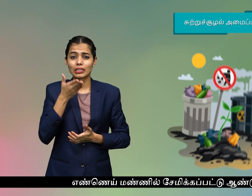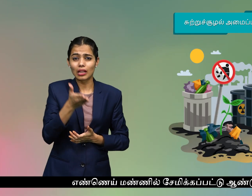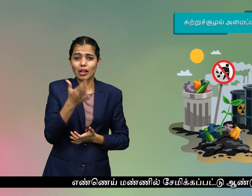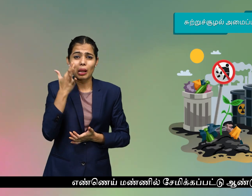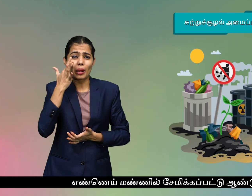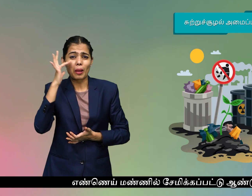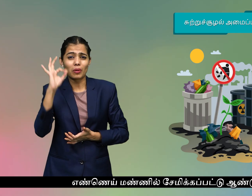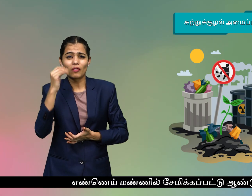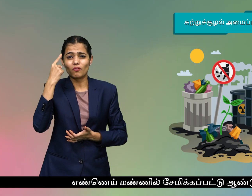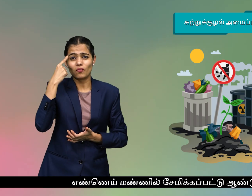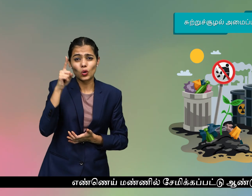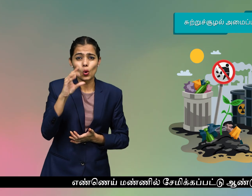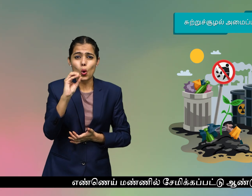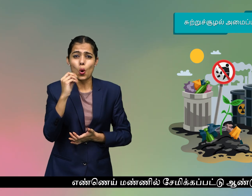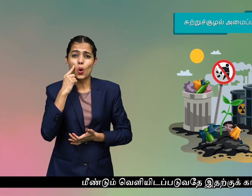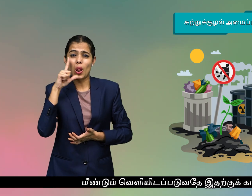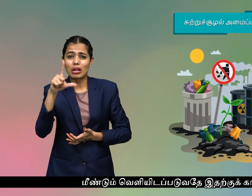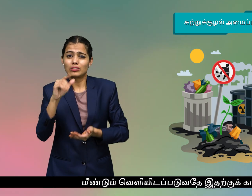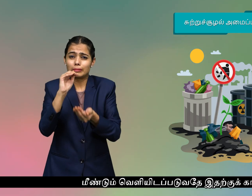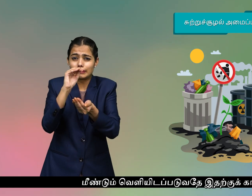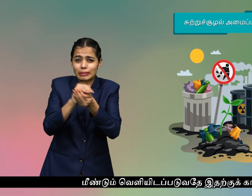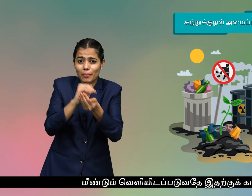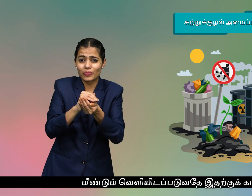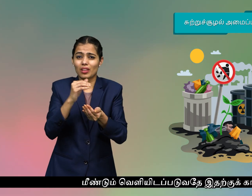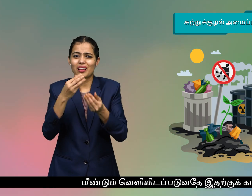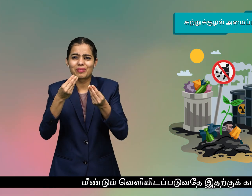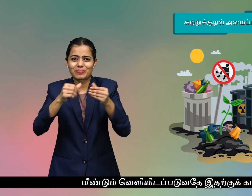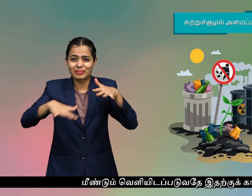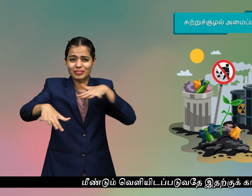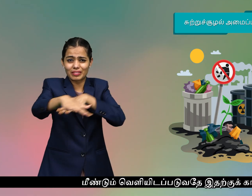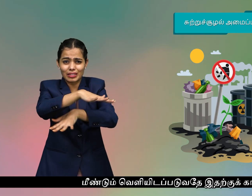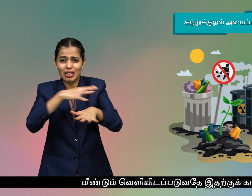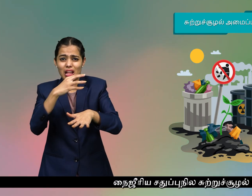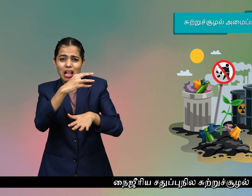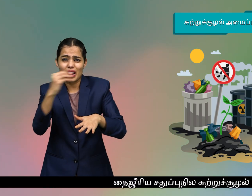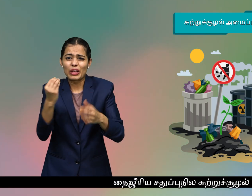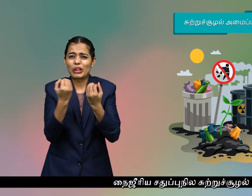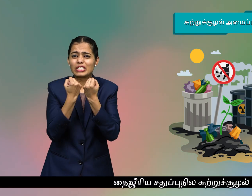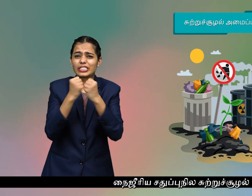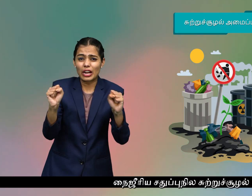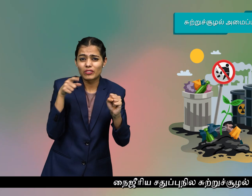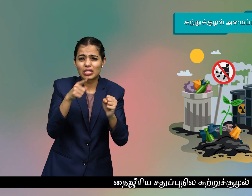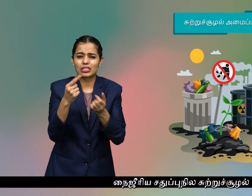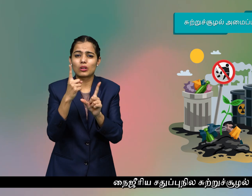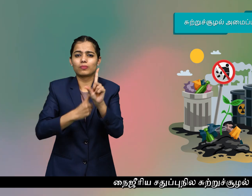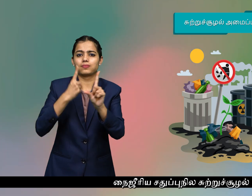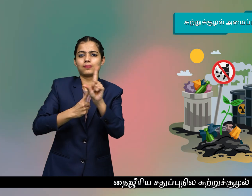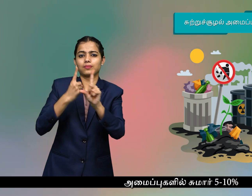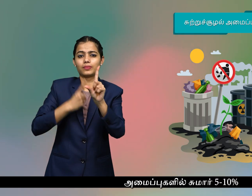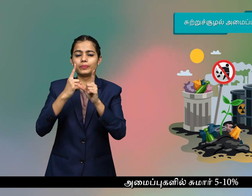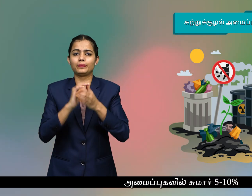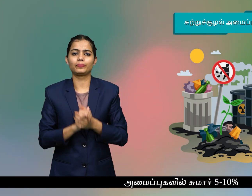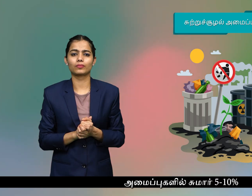எண்ணெய் மண்ணில் சேமிக்கப்பட்டு ஆண்டுதோறும் மீண்டும் வெளியிடப்படுவதே இதற்கு காரணம். நைஜீரிய சதுப்பு நில